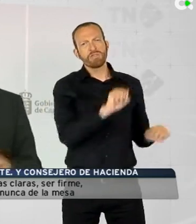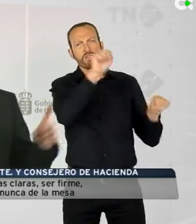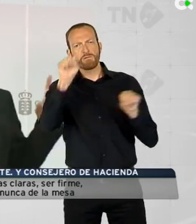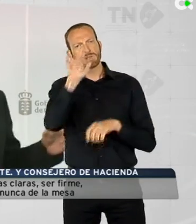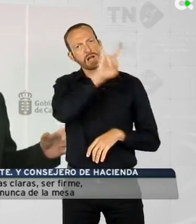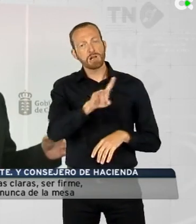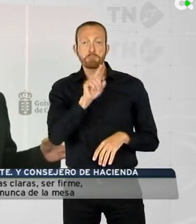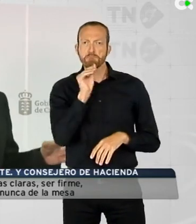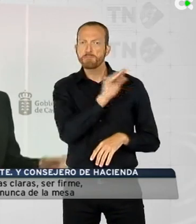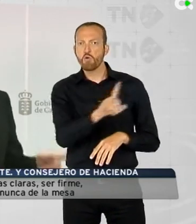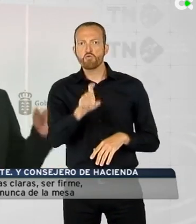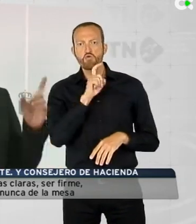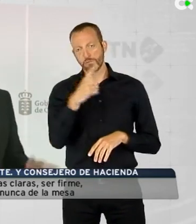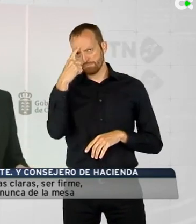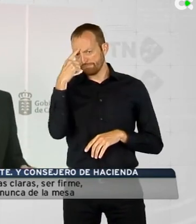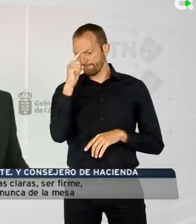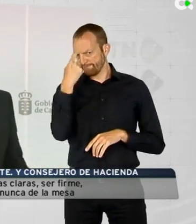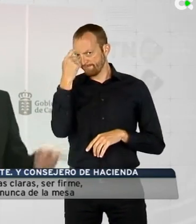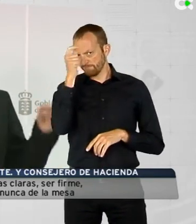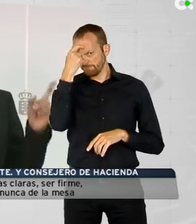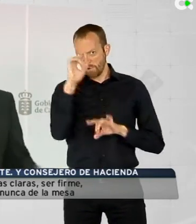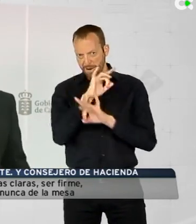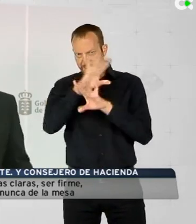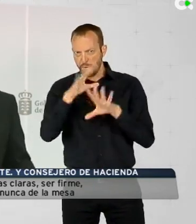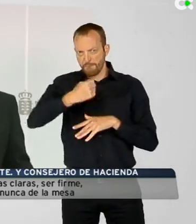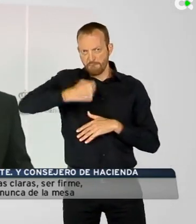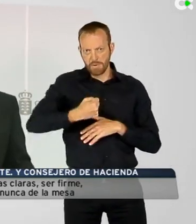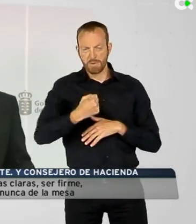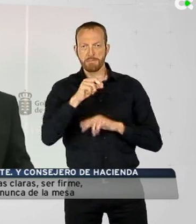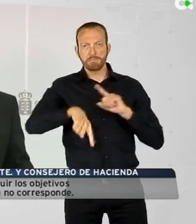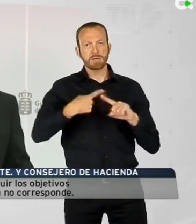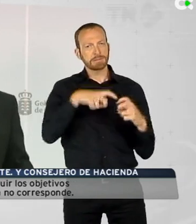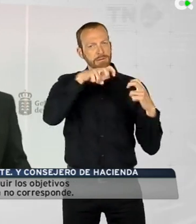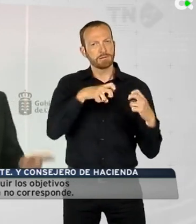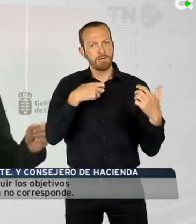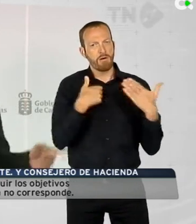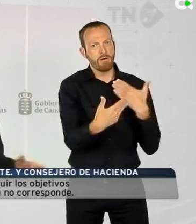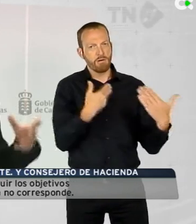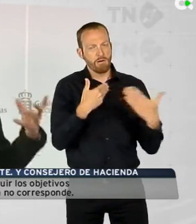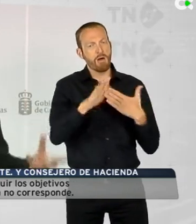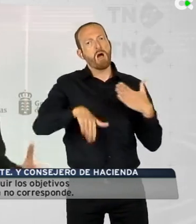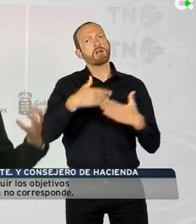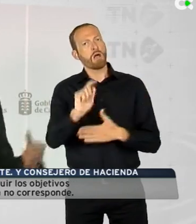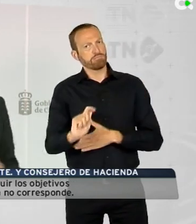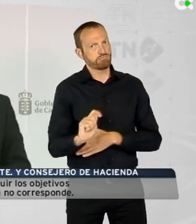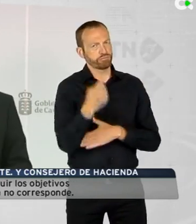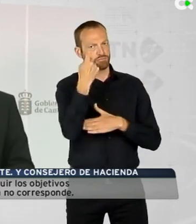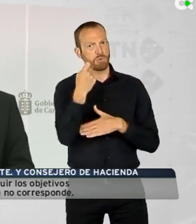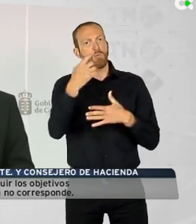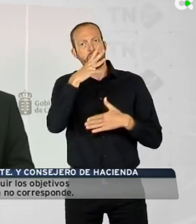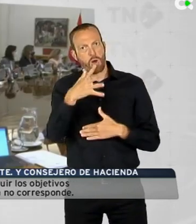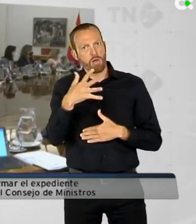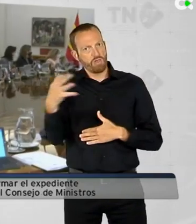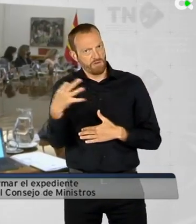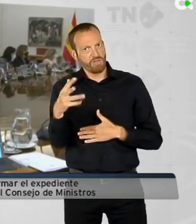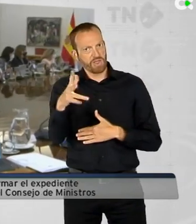es tener las cosas claras, ser firme, no levantarse nunca de la mesa hasta conseguir los objetivos que en justicia nos